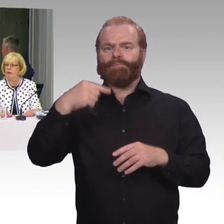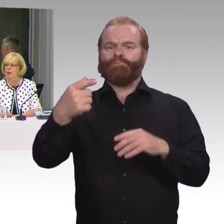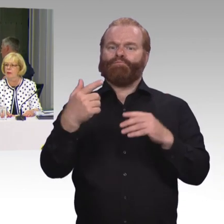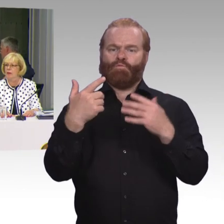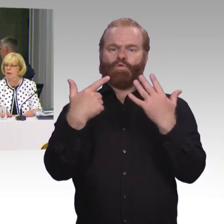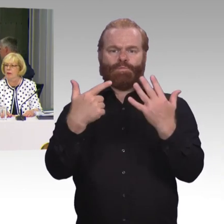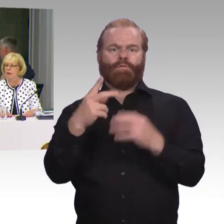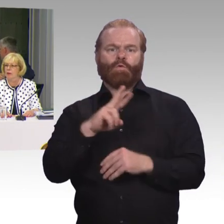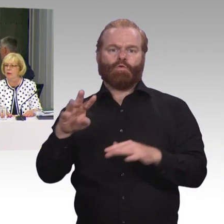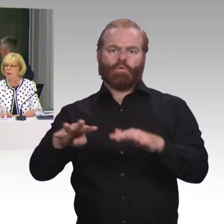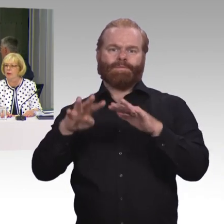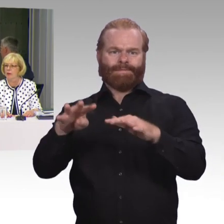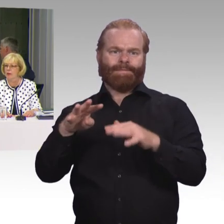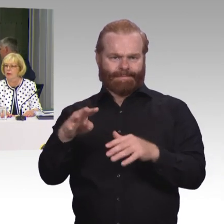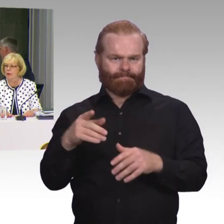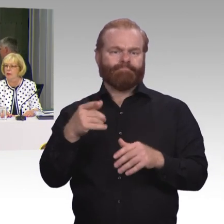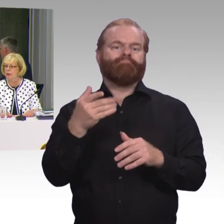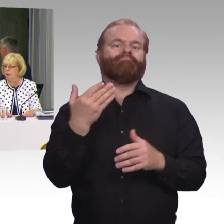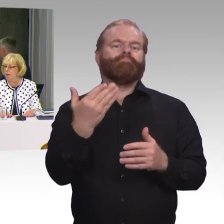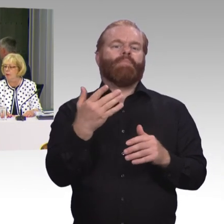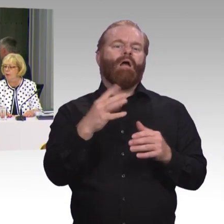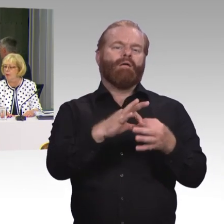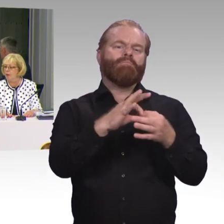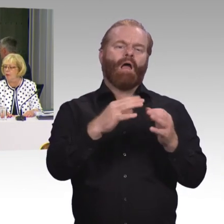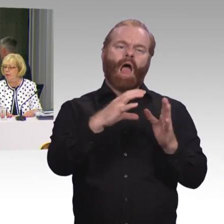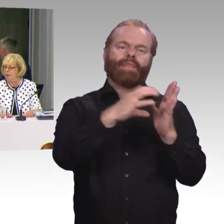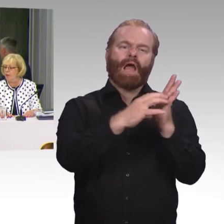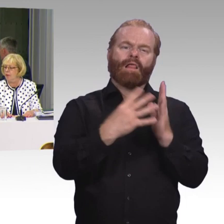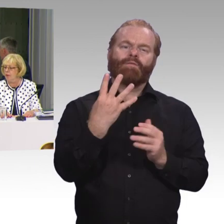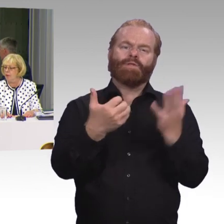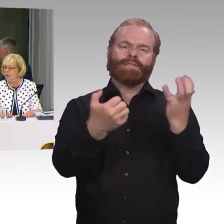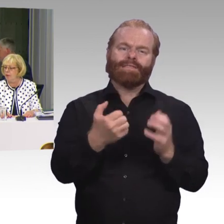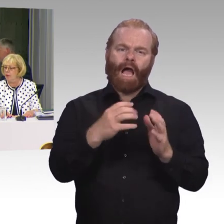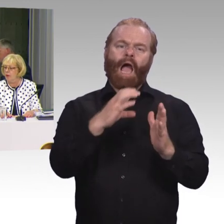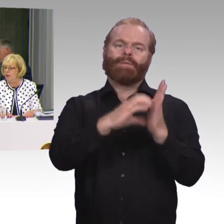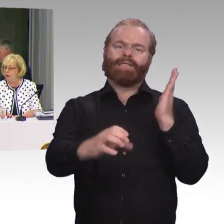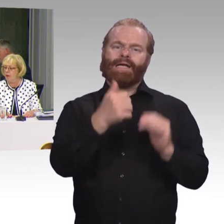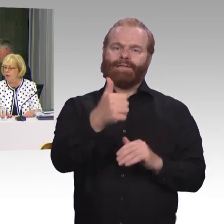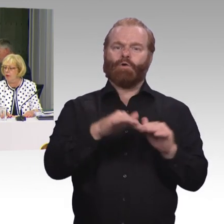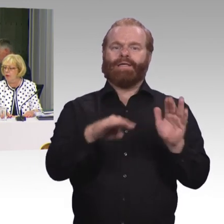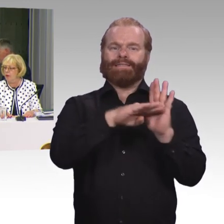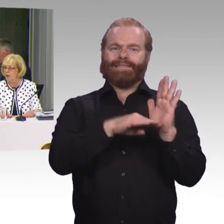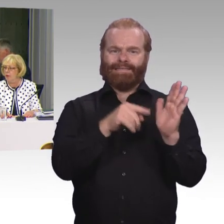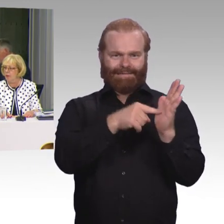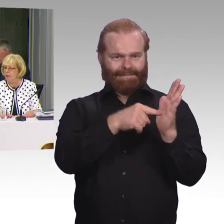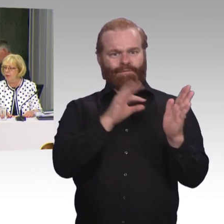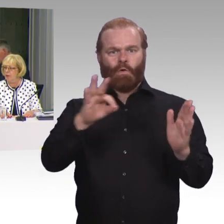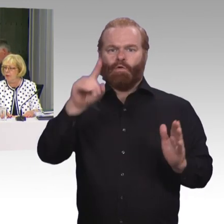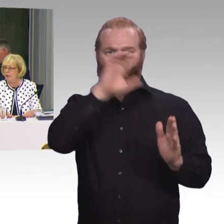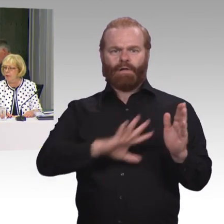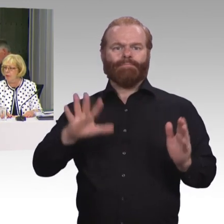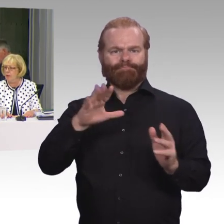Frau Annegret Kramp-Karrenbauer zur Bundesministerin der Verteidigung ernannt hat. Nach Artikel 64 Absatz 2